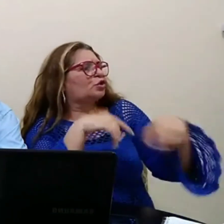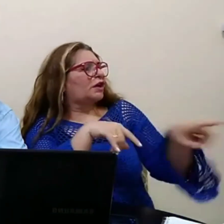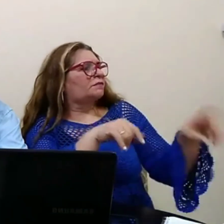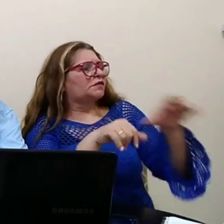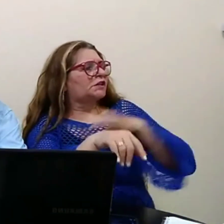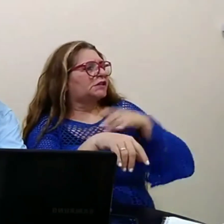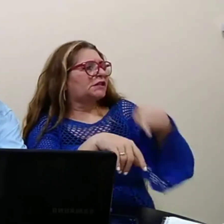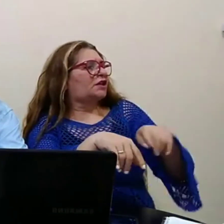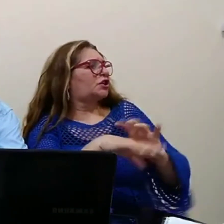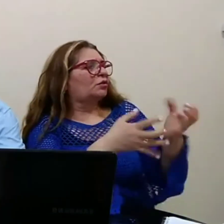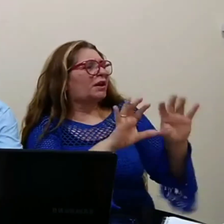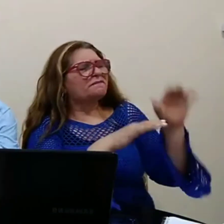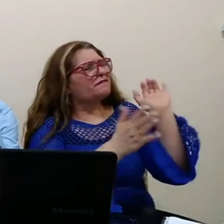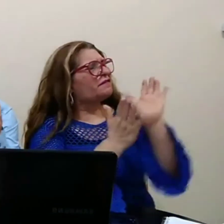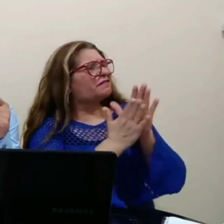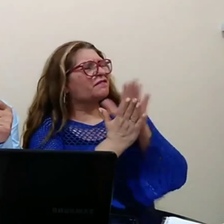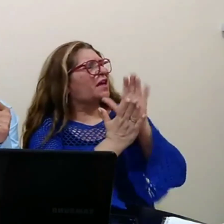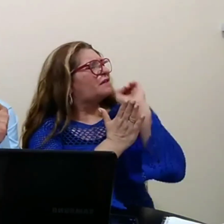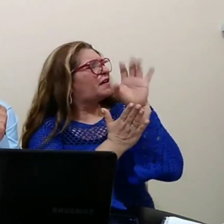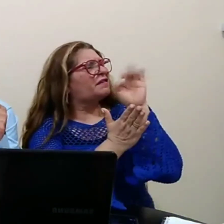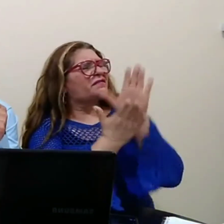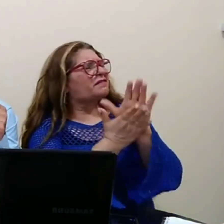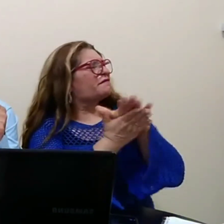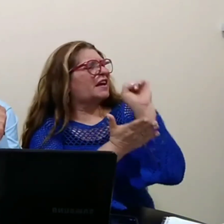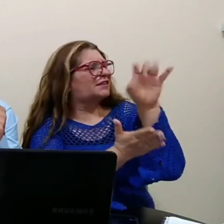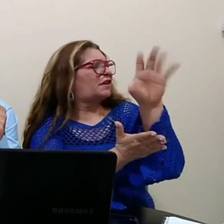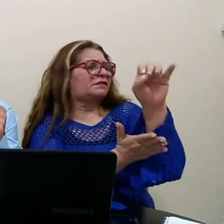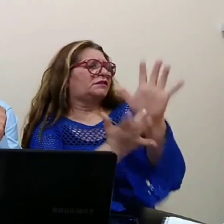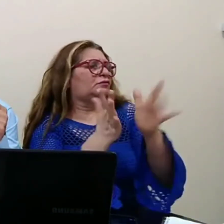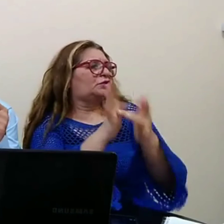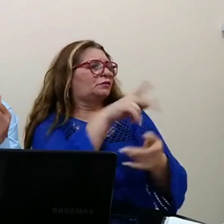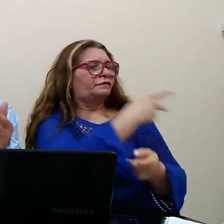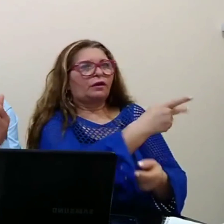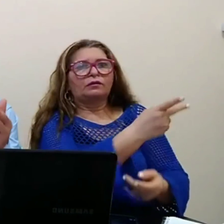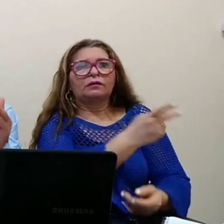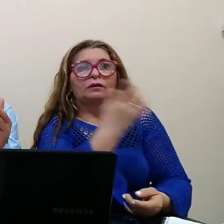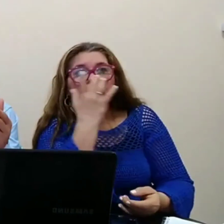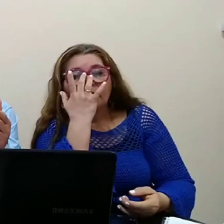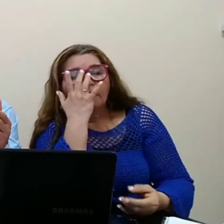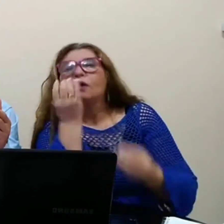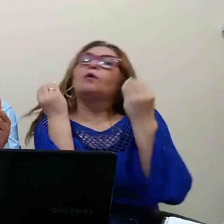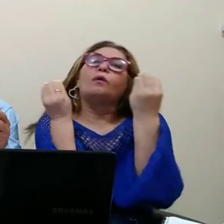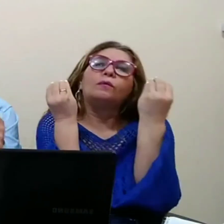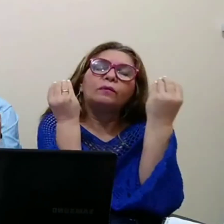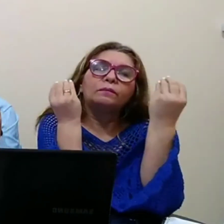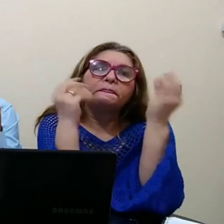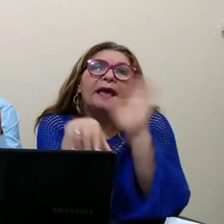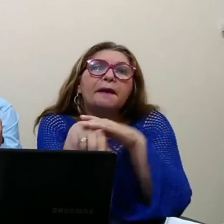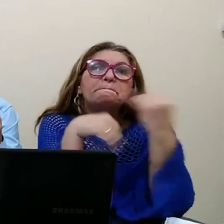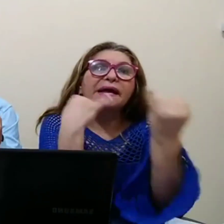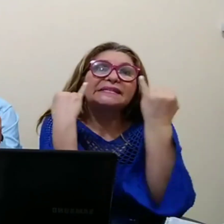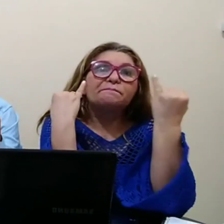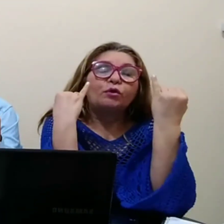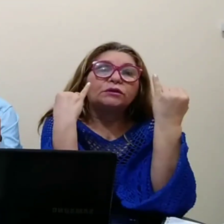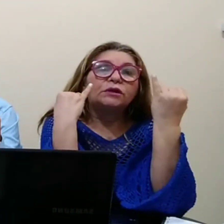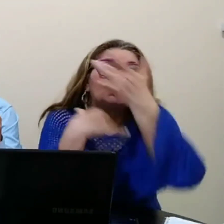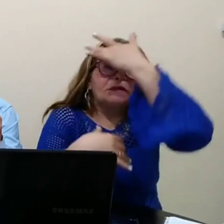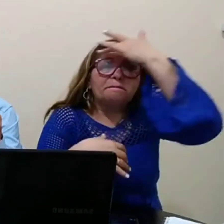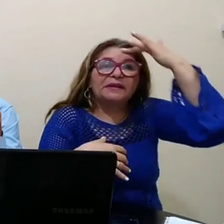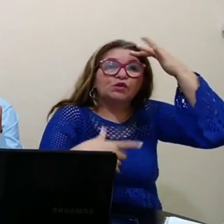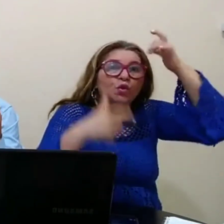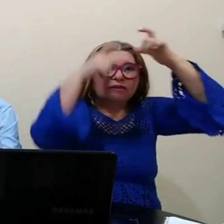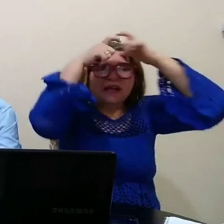Agora, pensa aí. Quanto vale a sanidade de uma pessoa? Quanto você daria